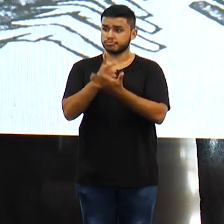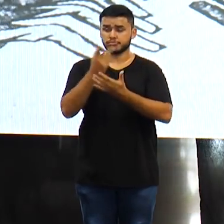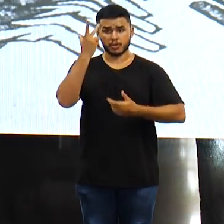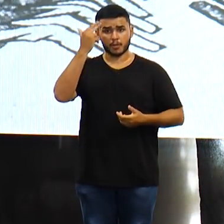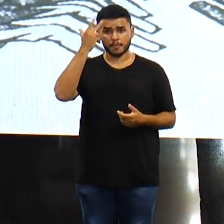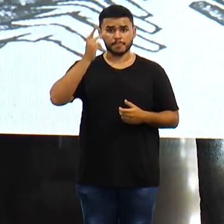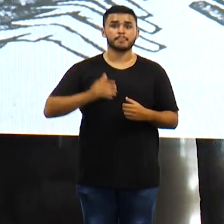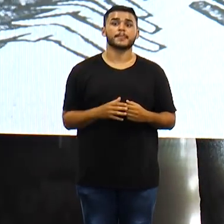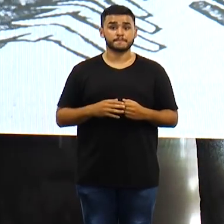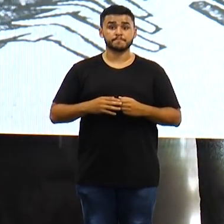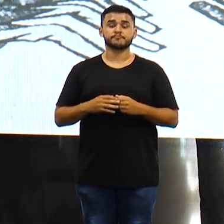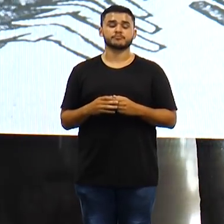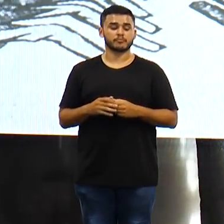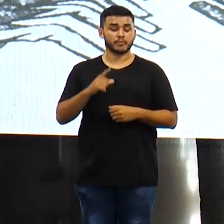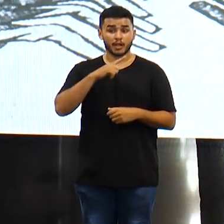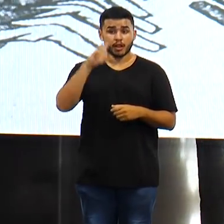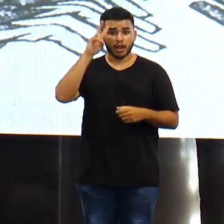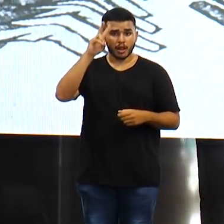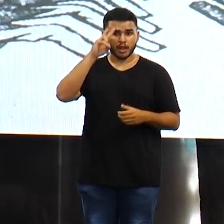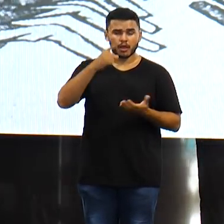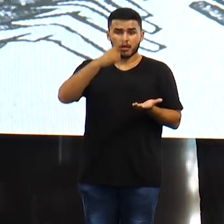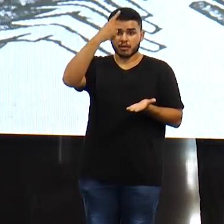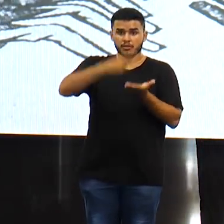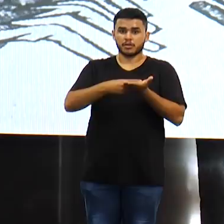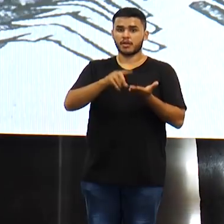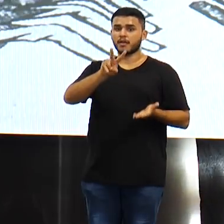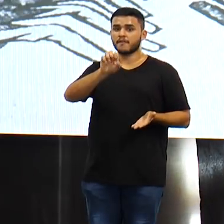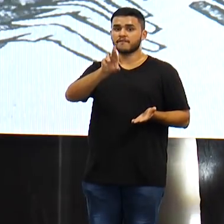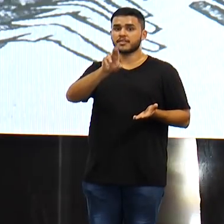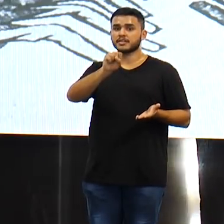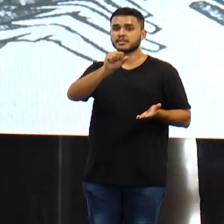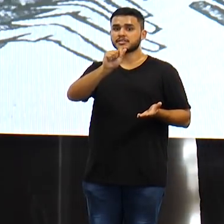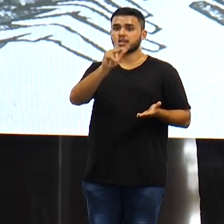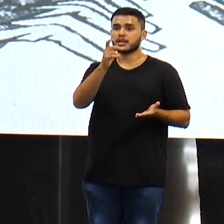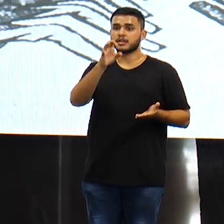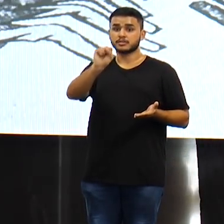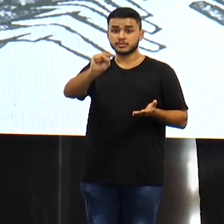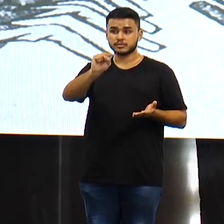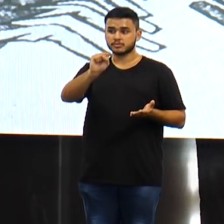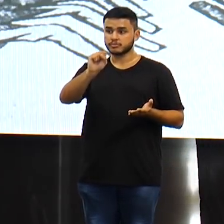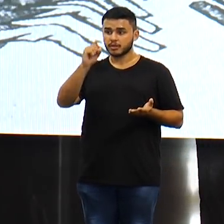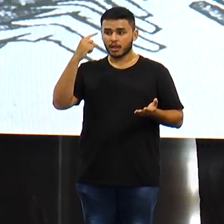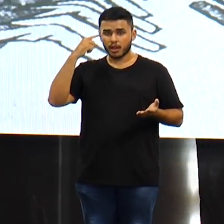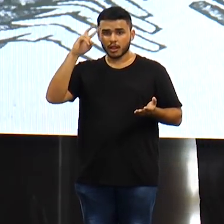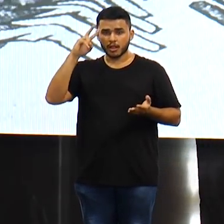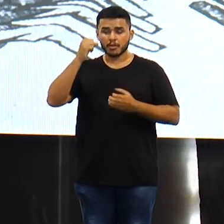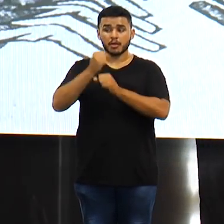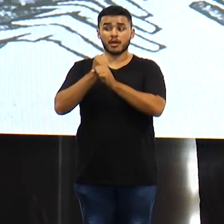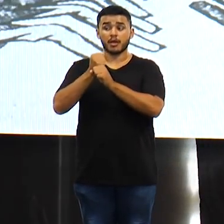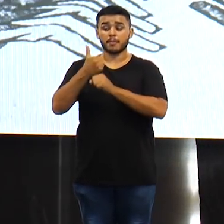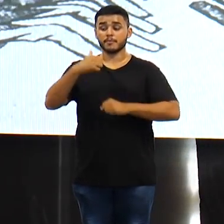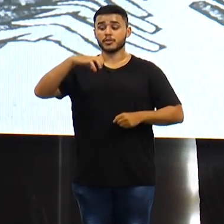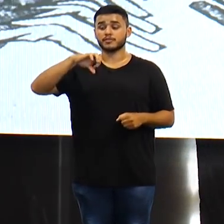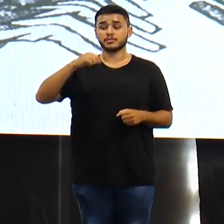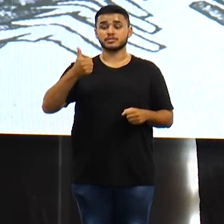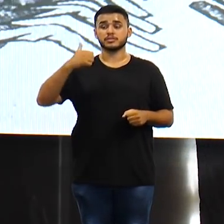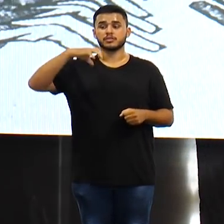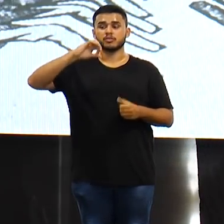Porque com o Tratado de Versalhes, de 1919, nós começamos a perceber, naquela